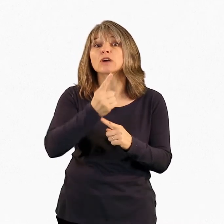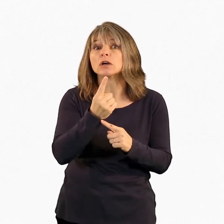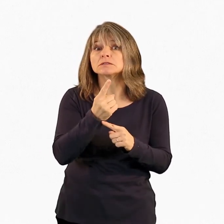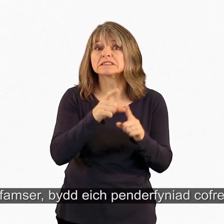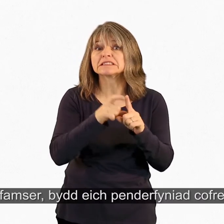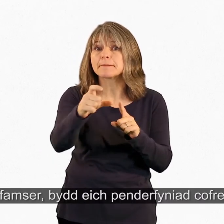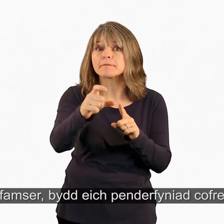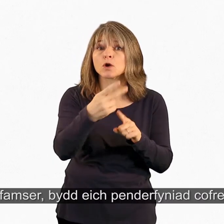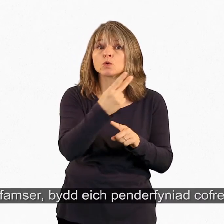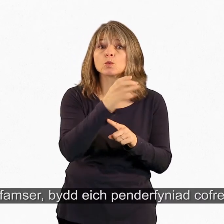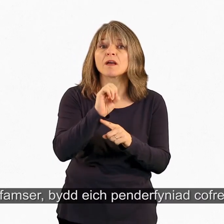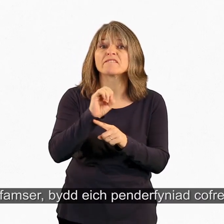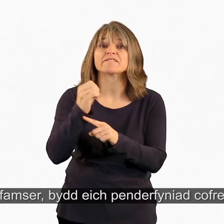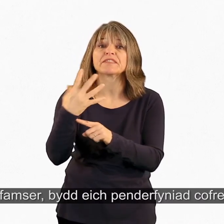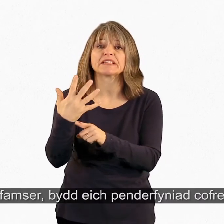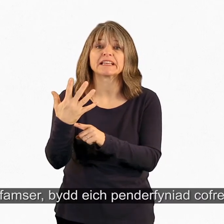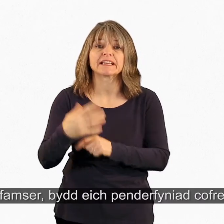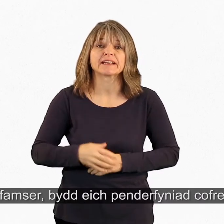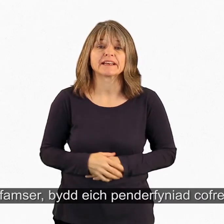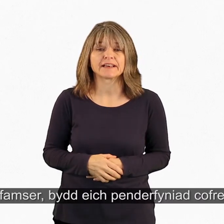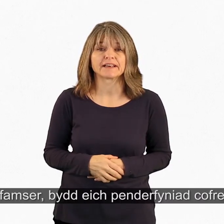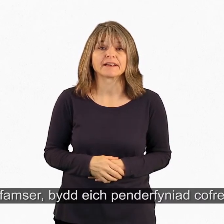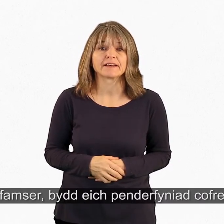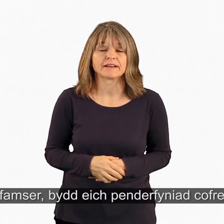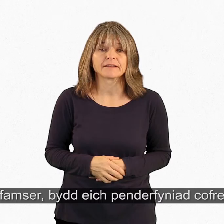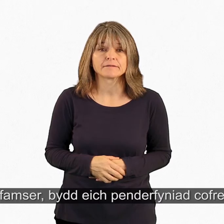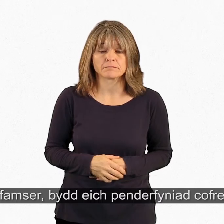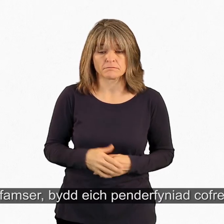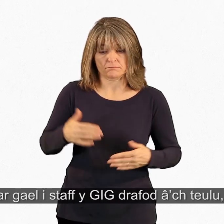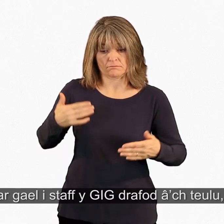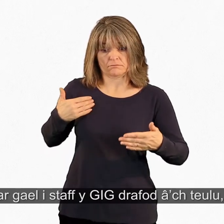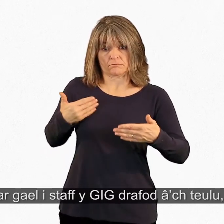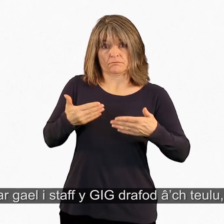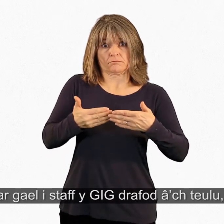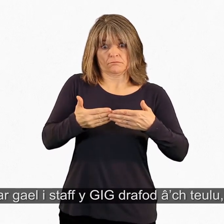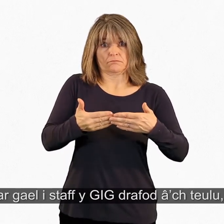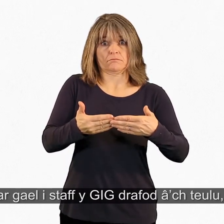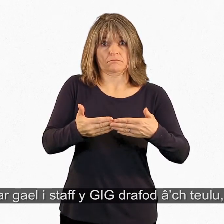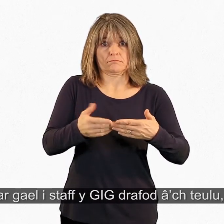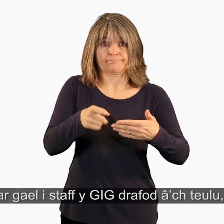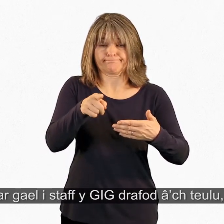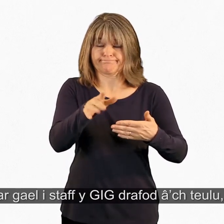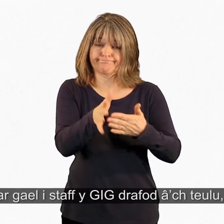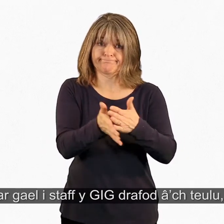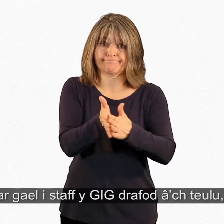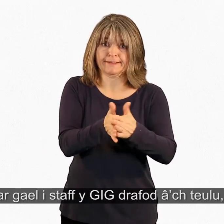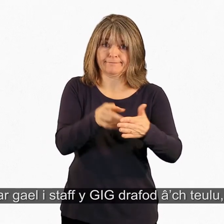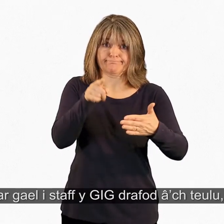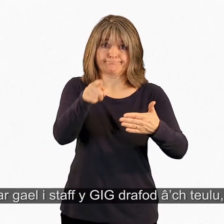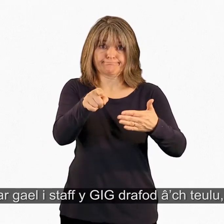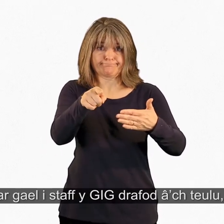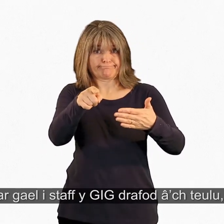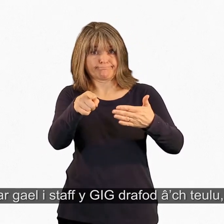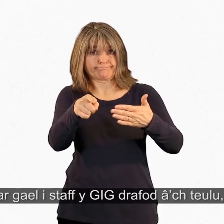Yn y cyfamser, bydd eich penderfyniad cofrestredig ar gael i staff a gwasanaeth iechyd genedlaethol drafod â'ch